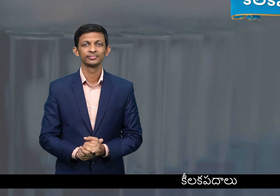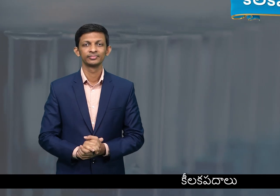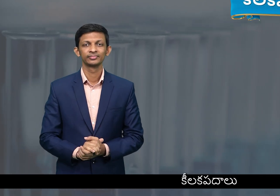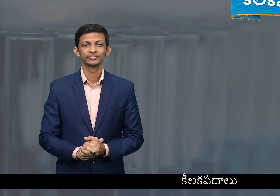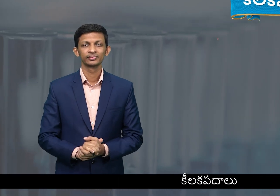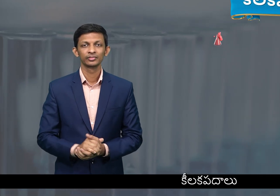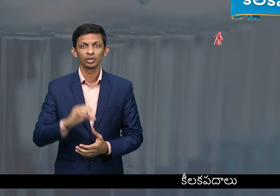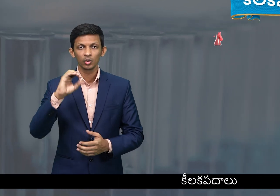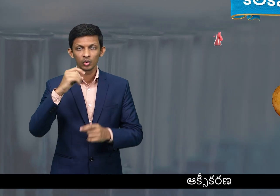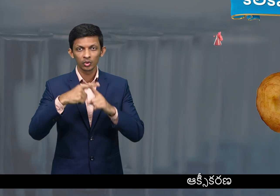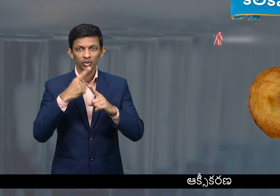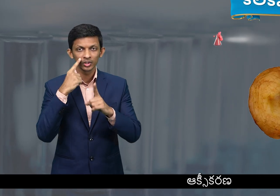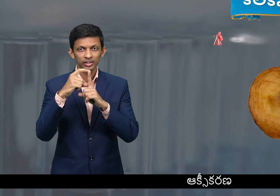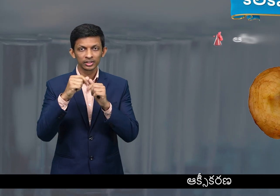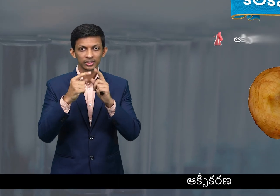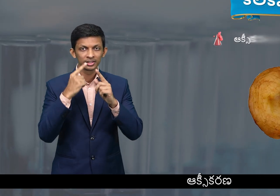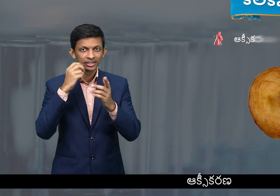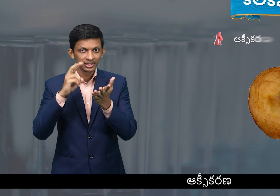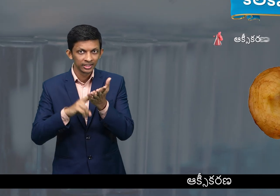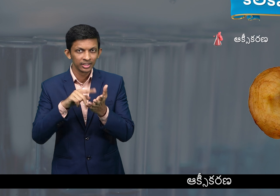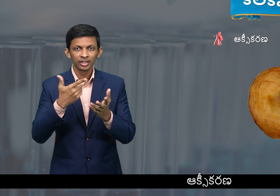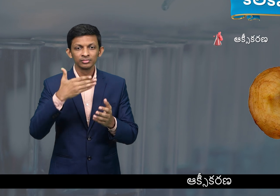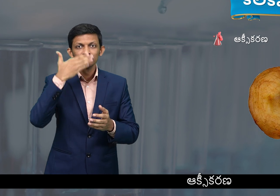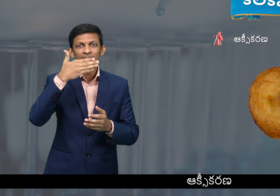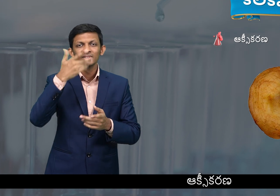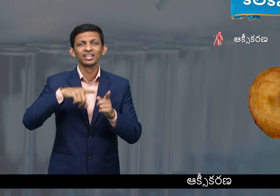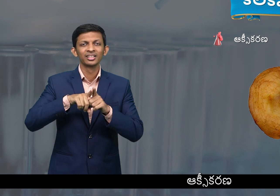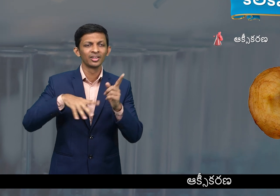కీలక పదాలు ఆక్సీకరణ,